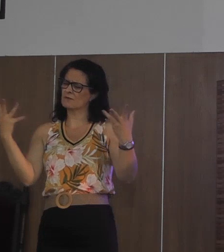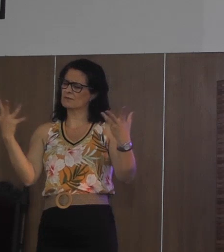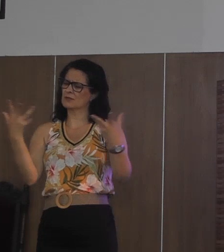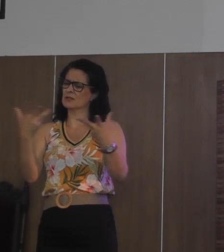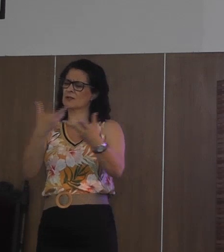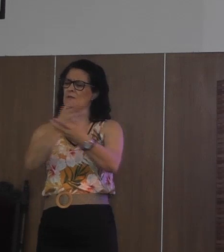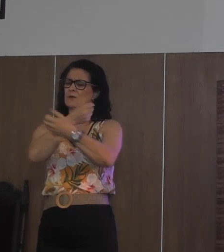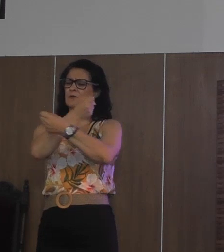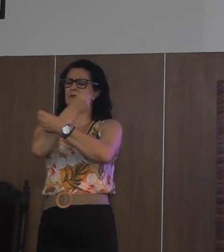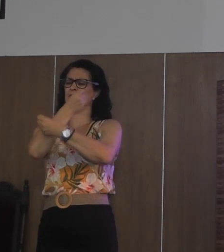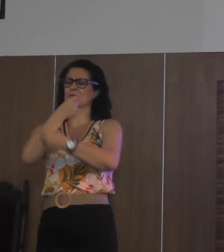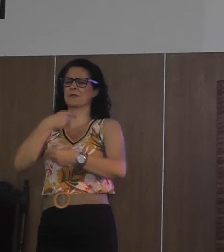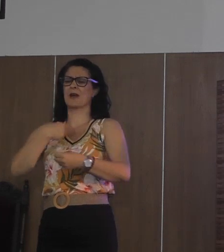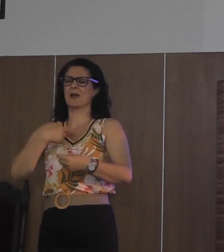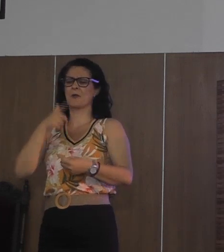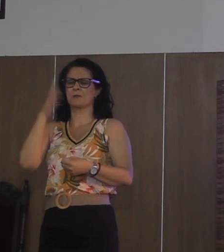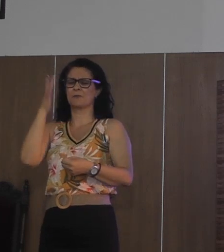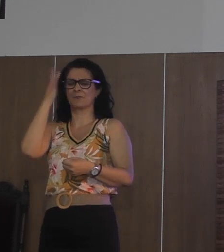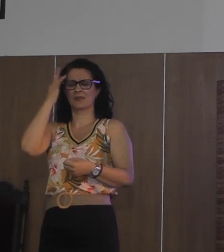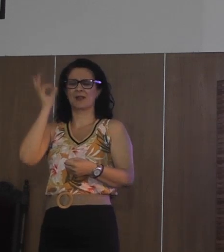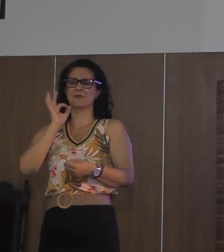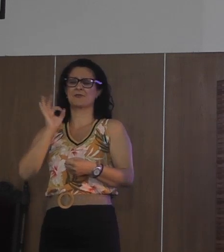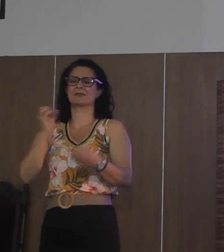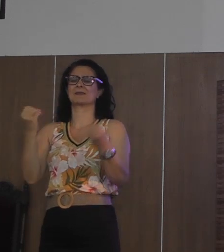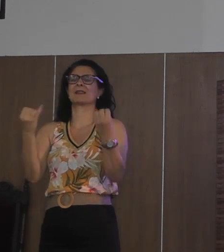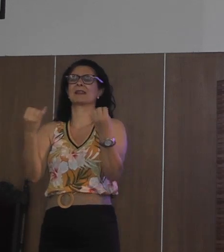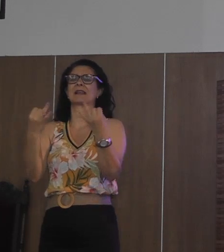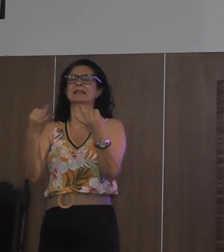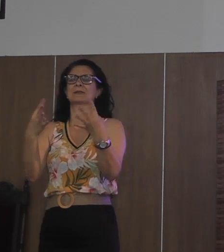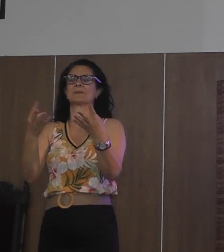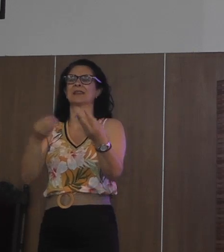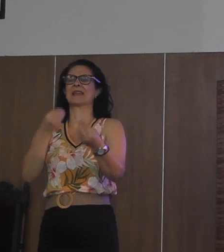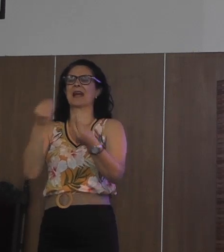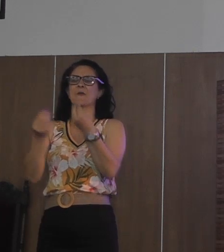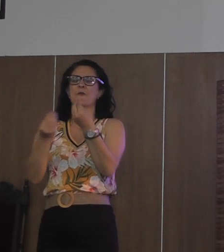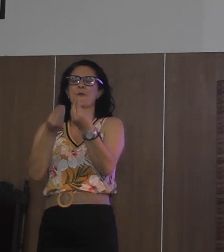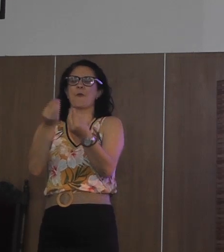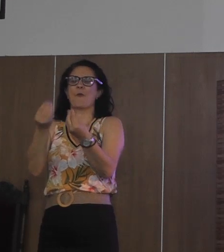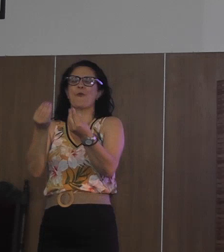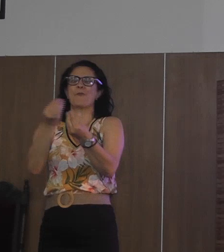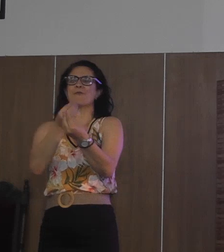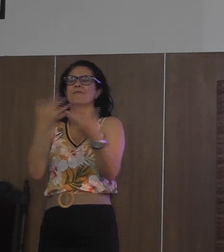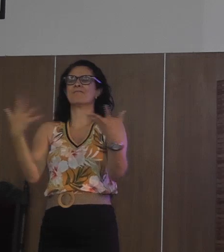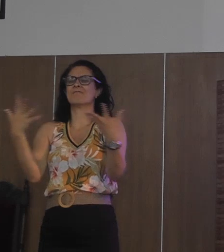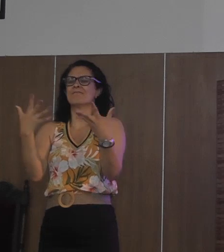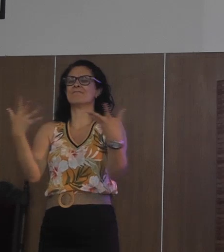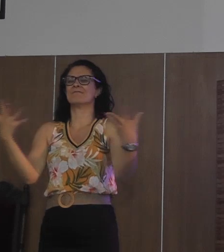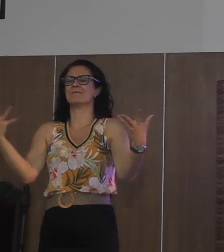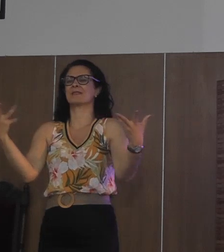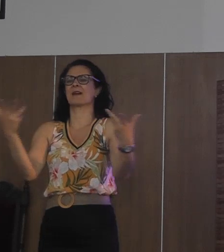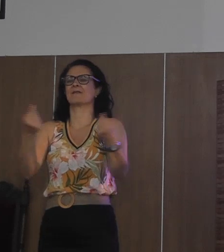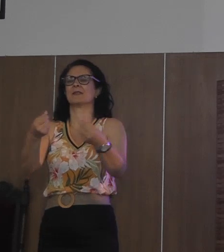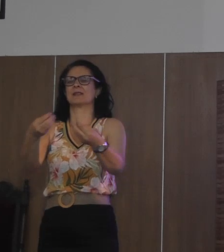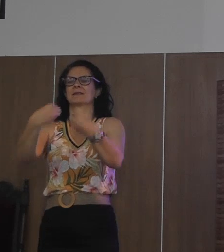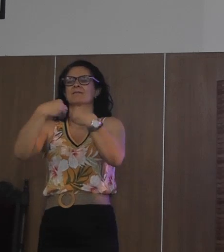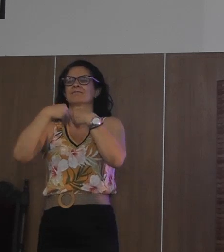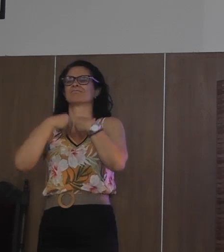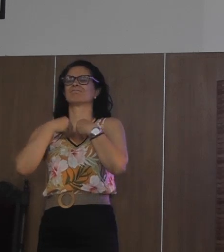Faltam palavras para cada um de nós aqui, ó Deus, para descrever as maravilhas que o Senhor tem realizado em nós, Senhor.